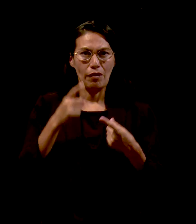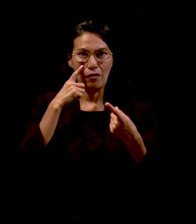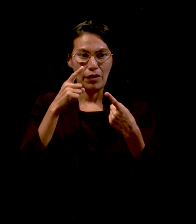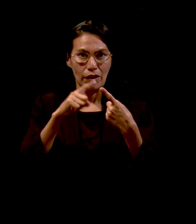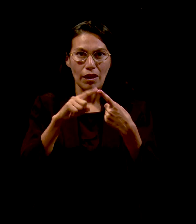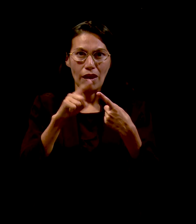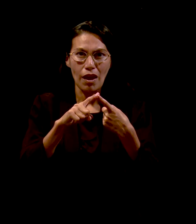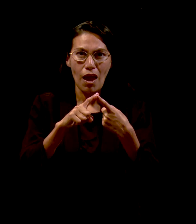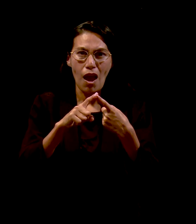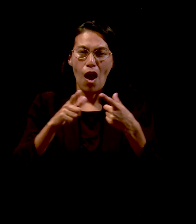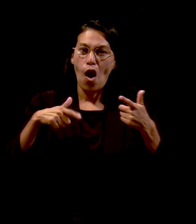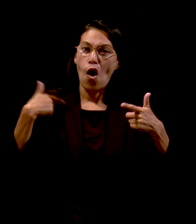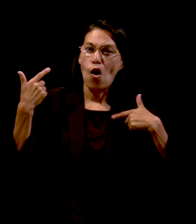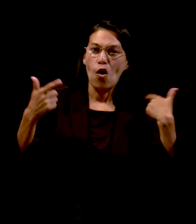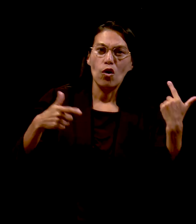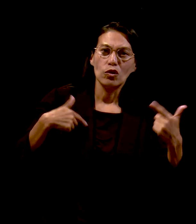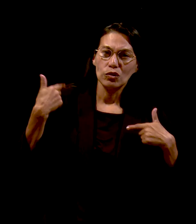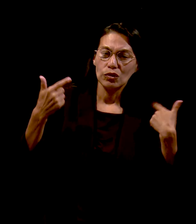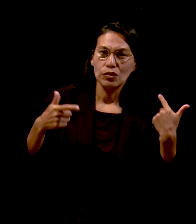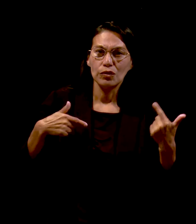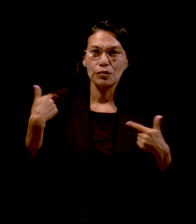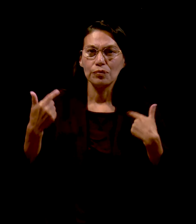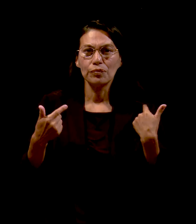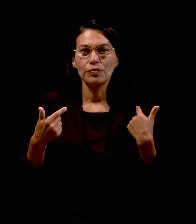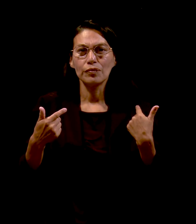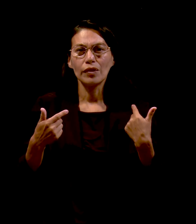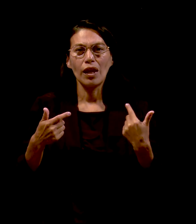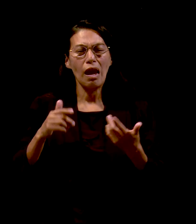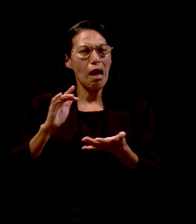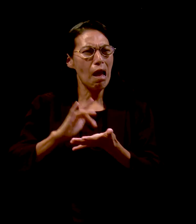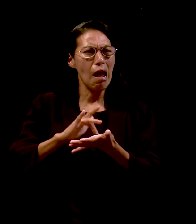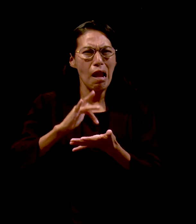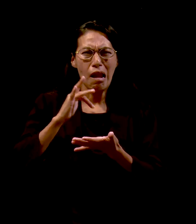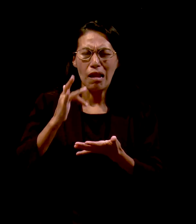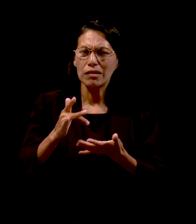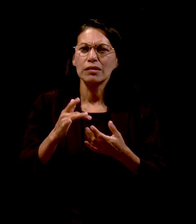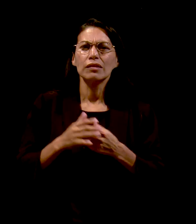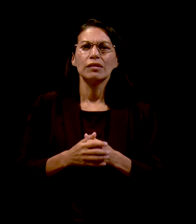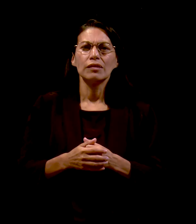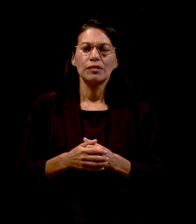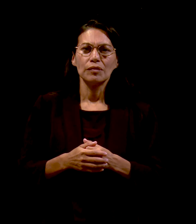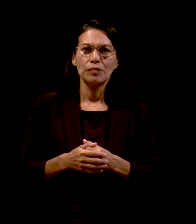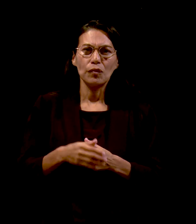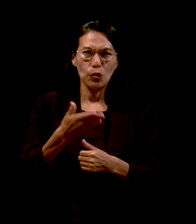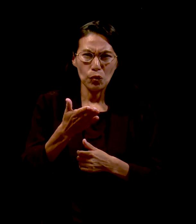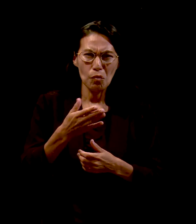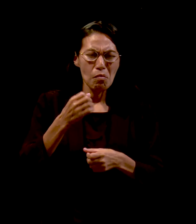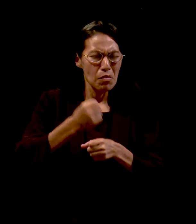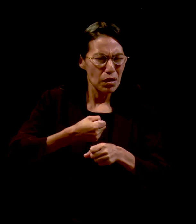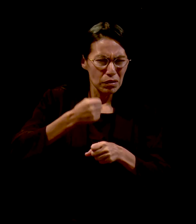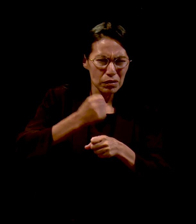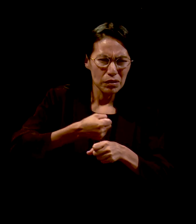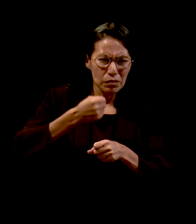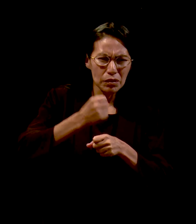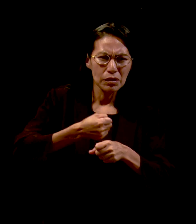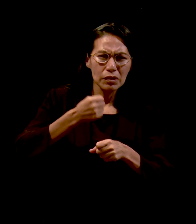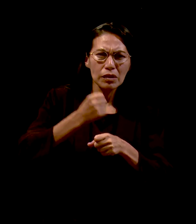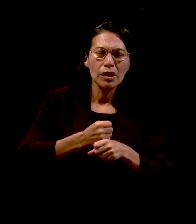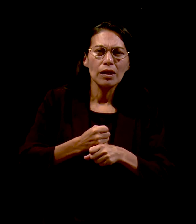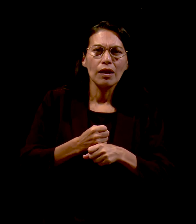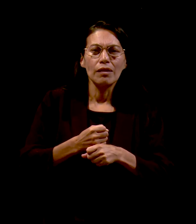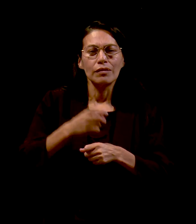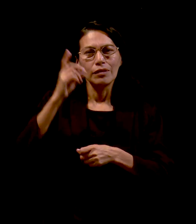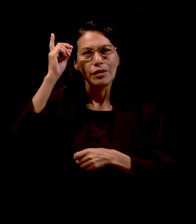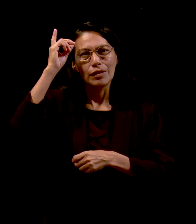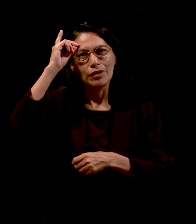y gracias acciones de gracias practícalo durante esta semana y entonces te